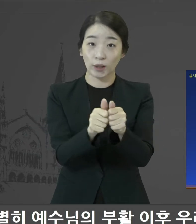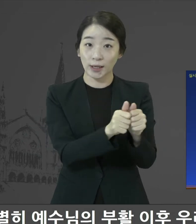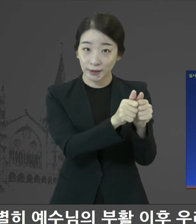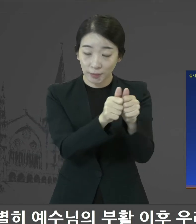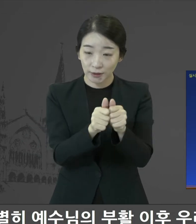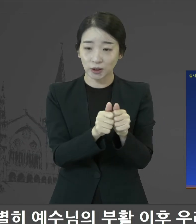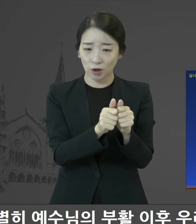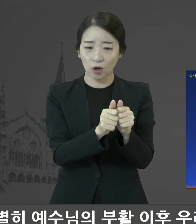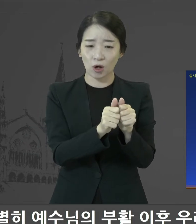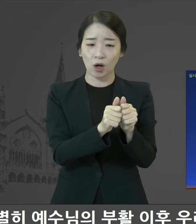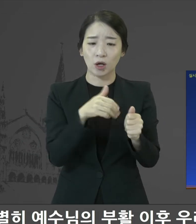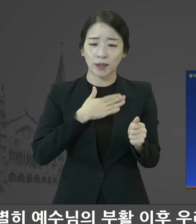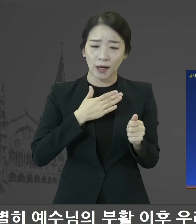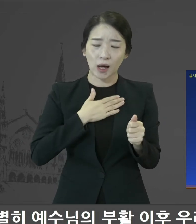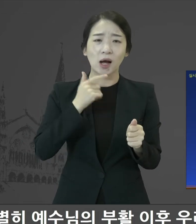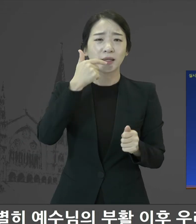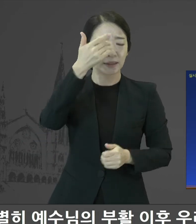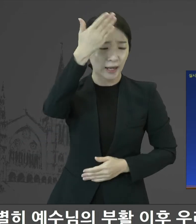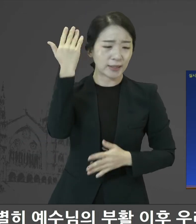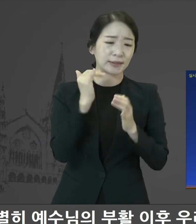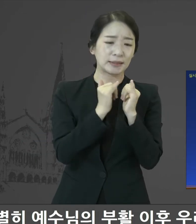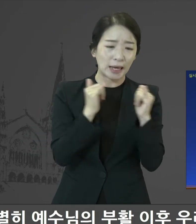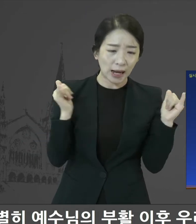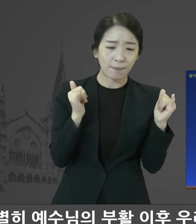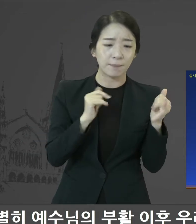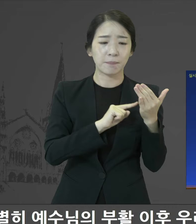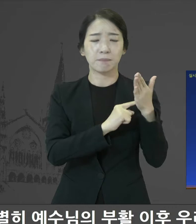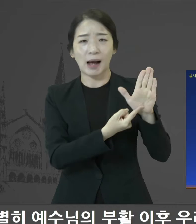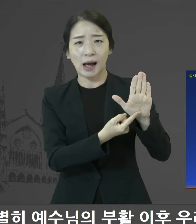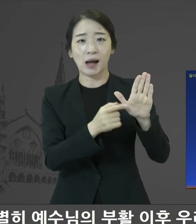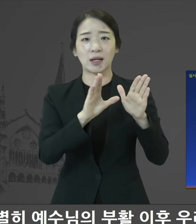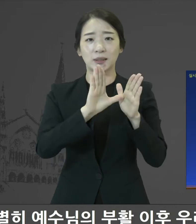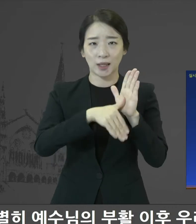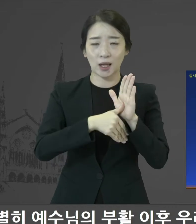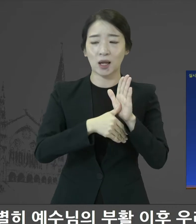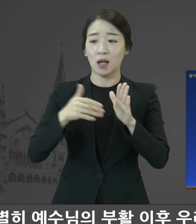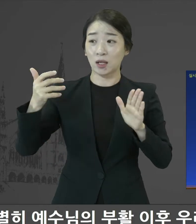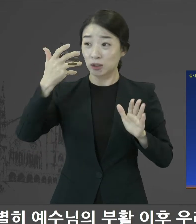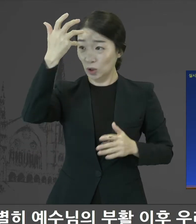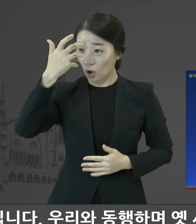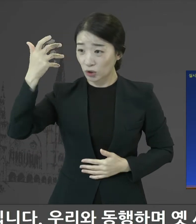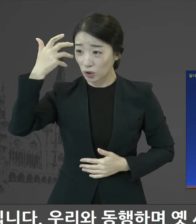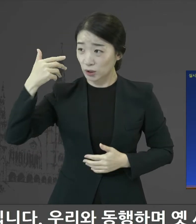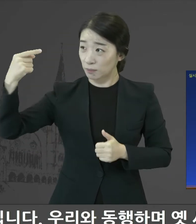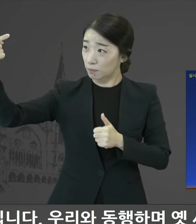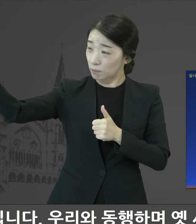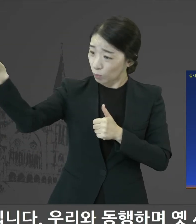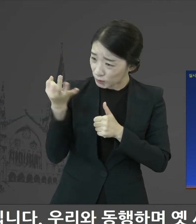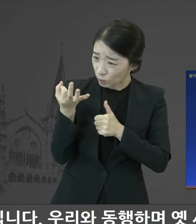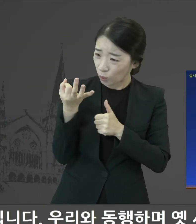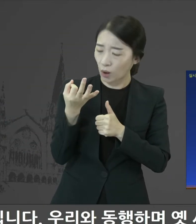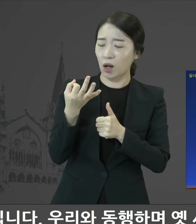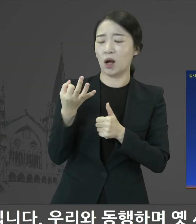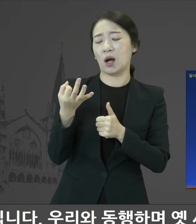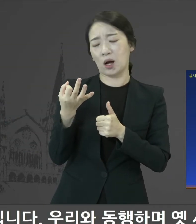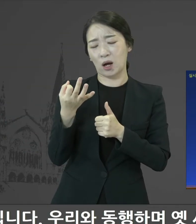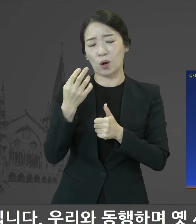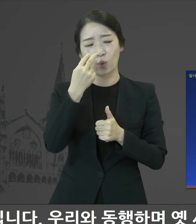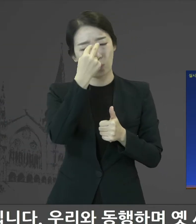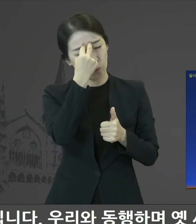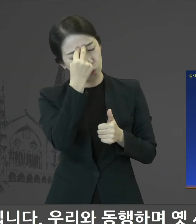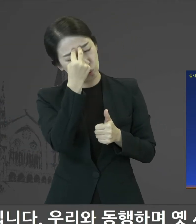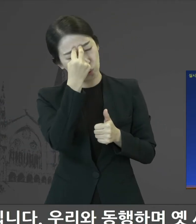옛사람의 모습을 드러낼 때, 그때 성령께서는 아파하시고 근심하신다는